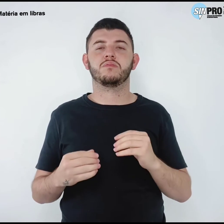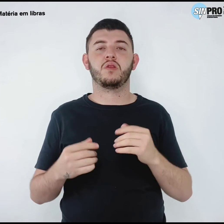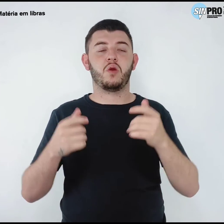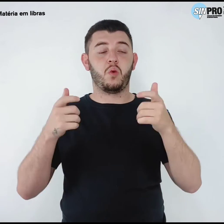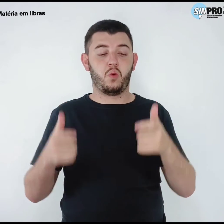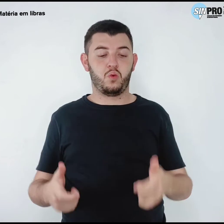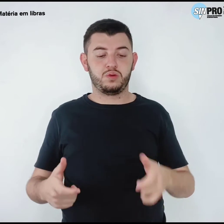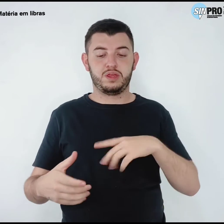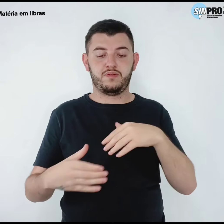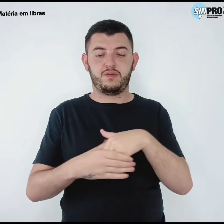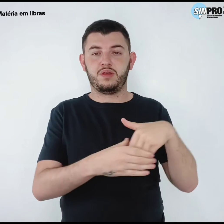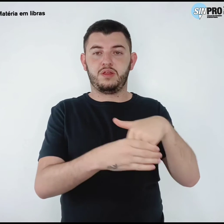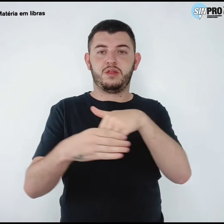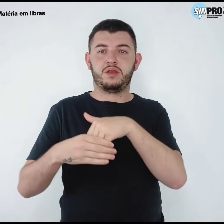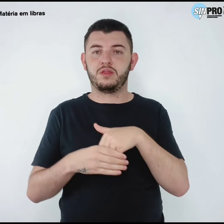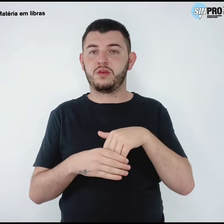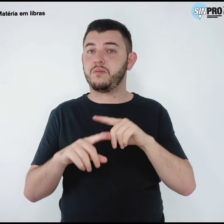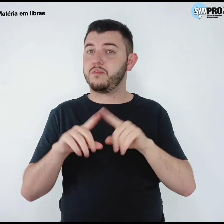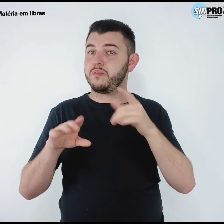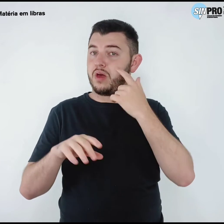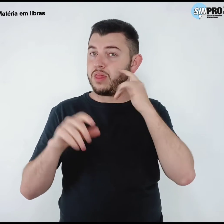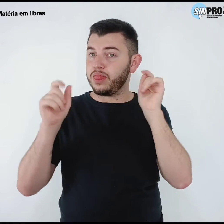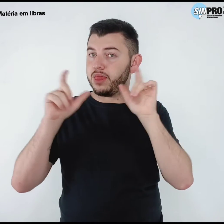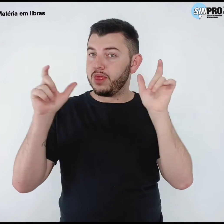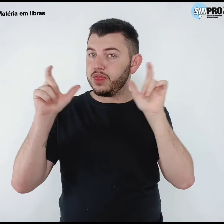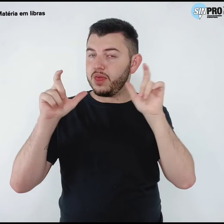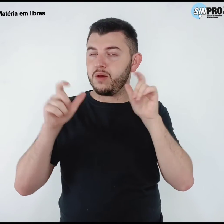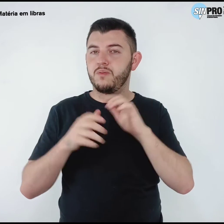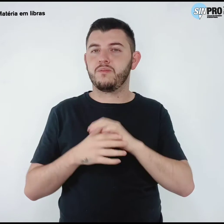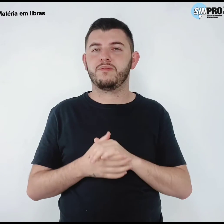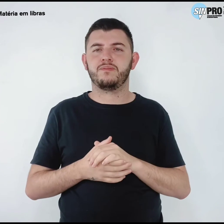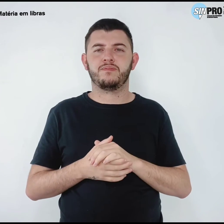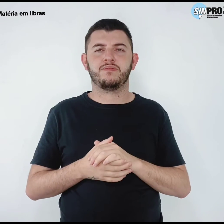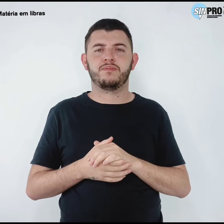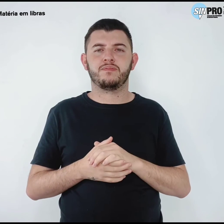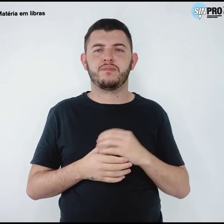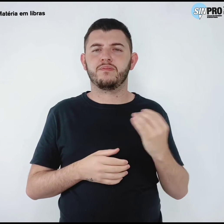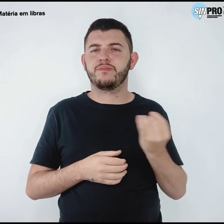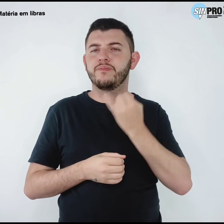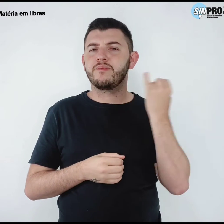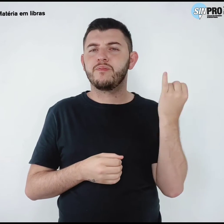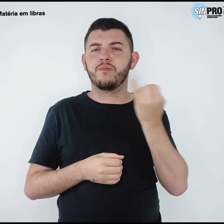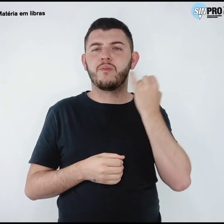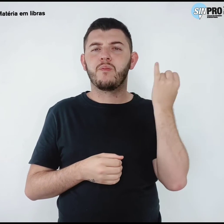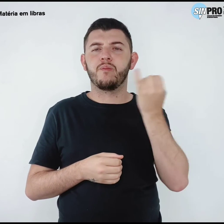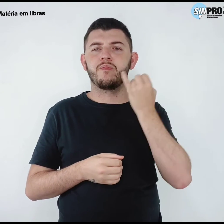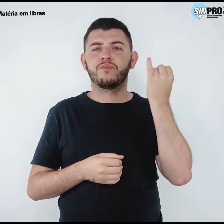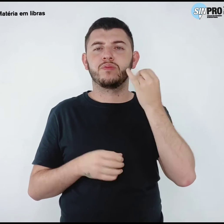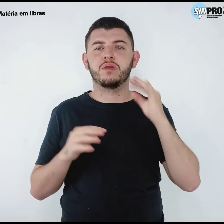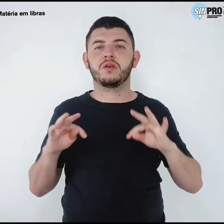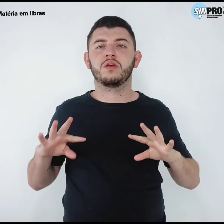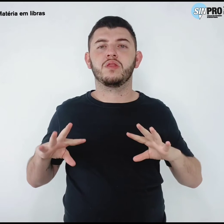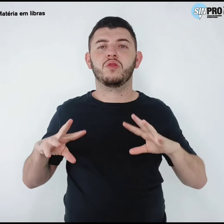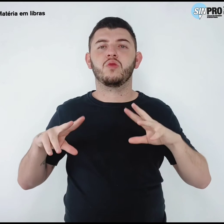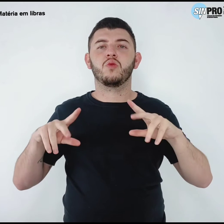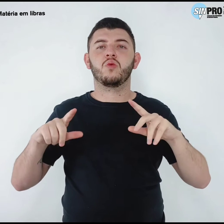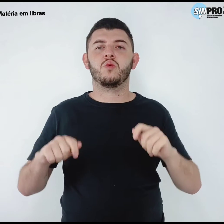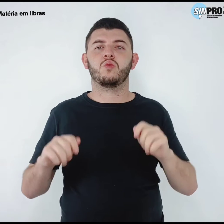ocorreu a eleição. Atenção! É de extrema importância que todos